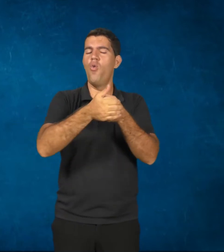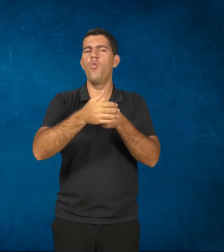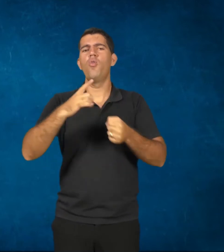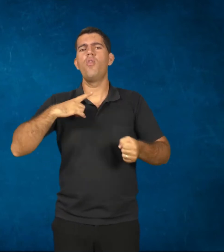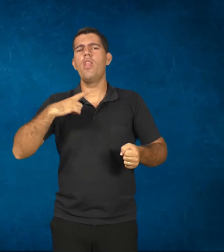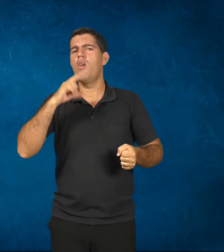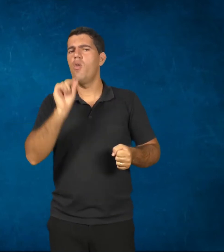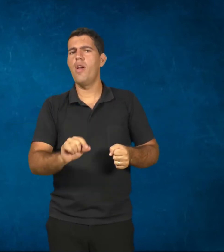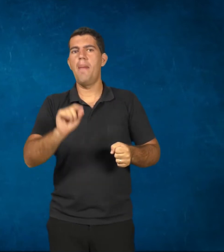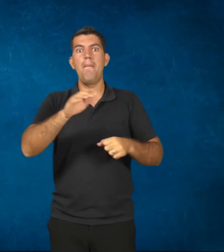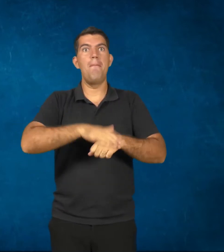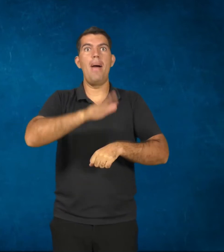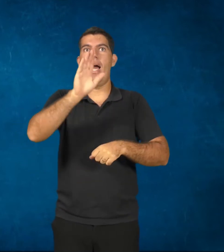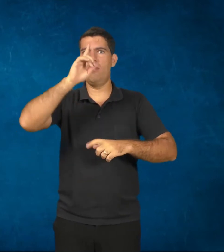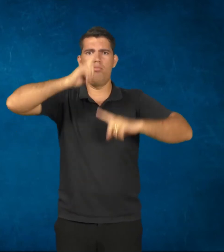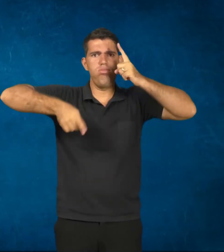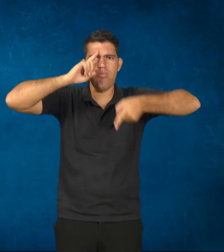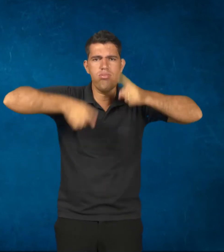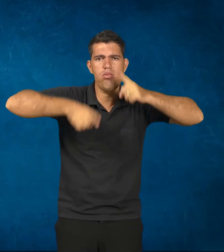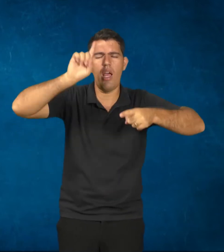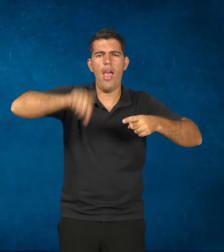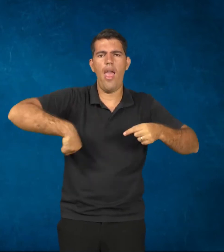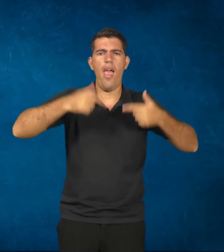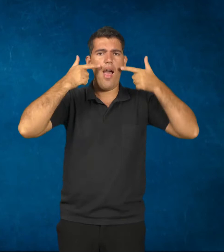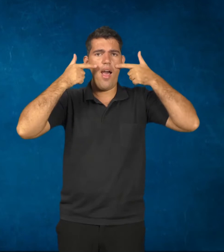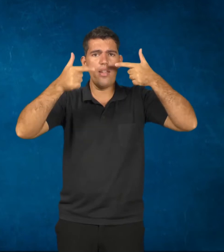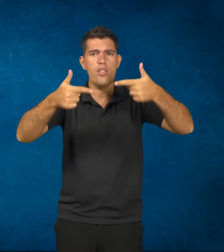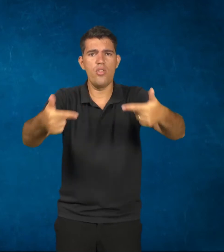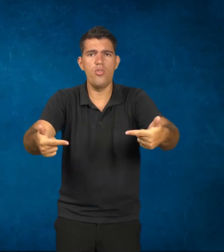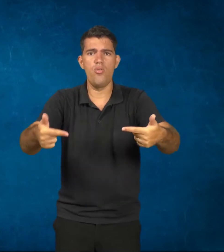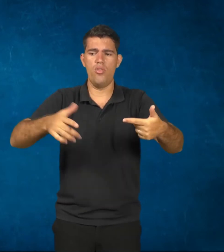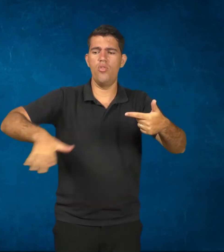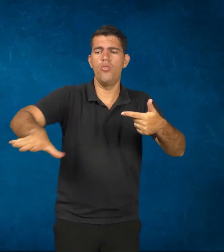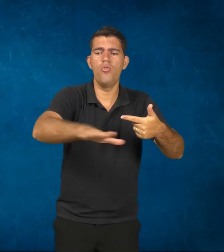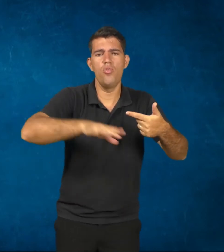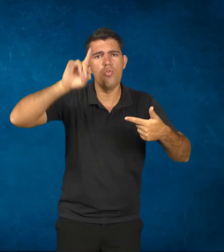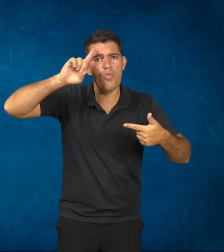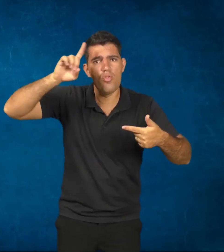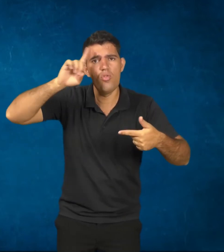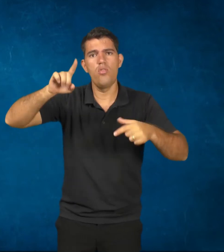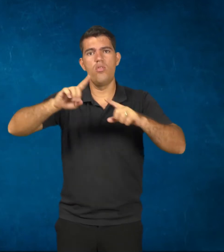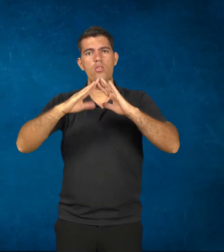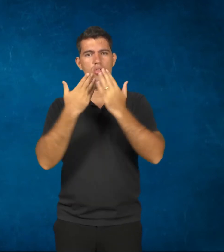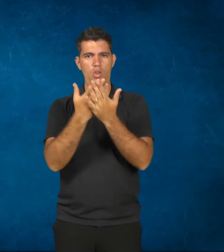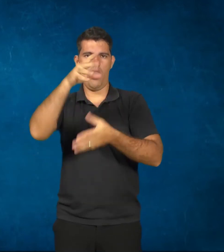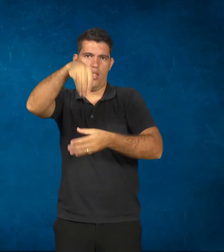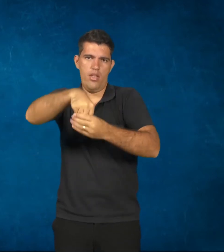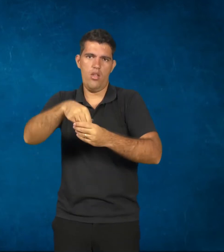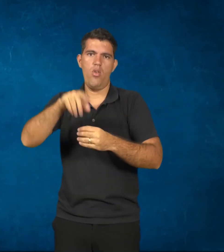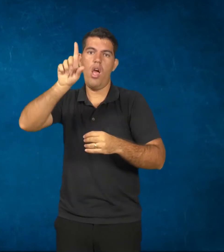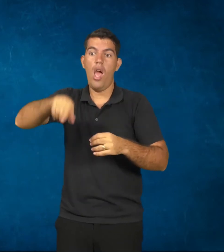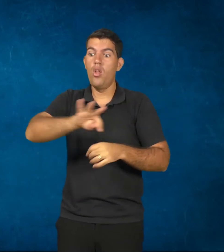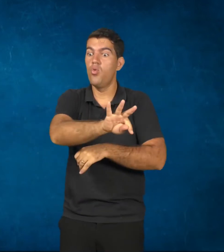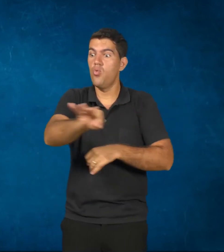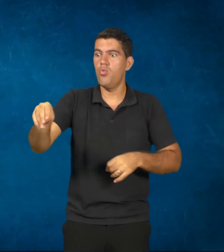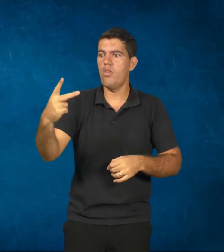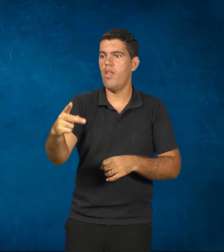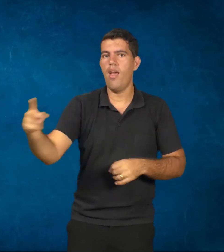envolve dominantemente atitudes da rotina do cotidiano escolar, representa tudo o que os alunos aprendem